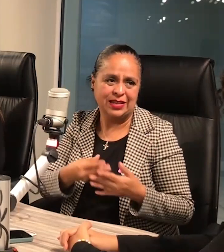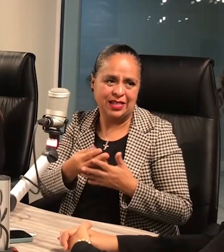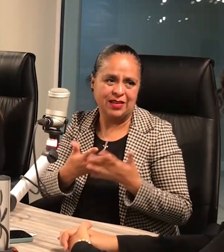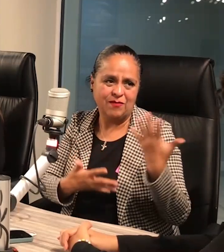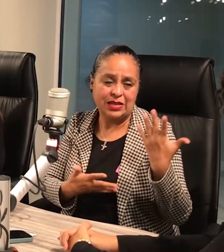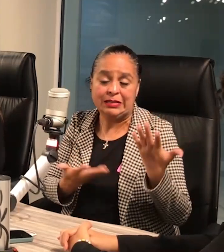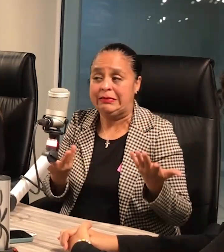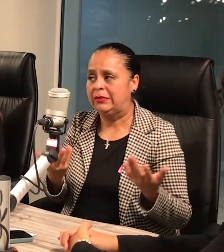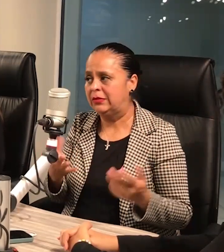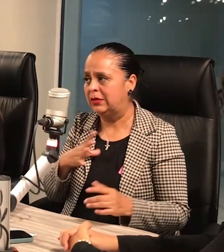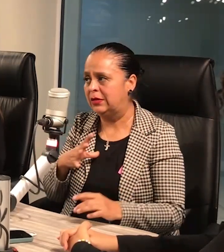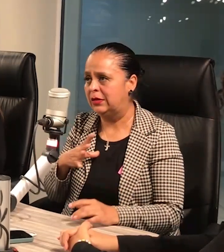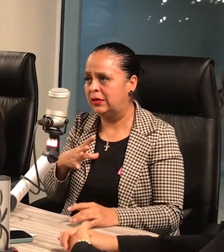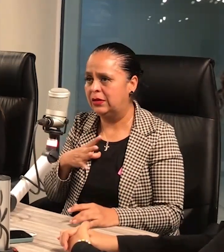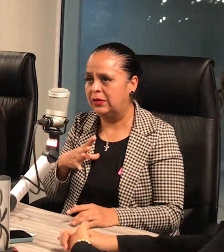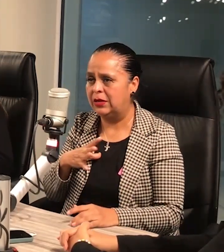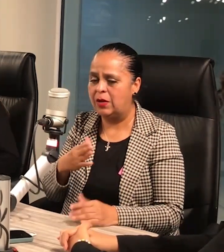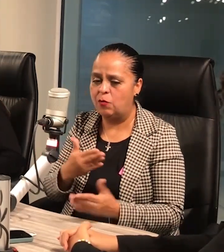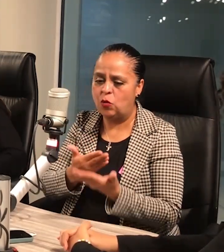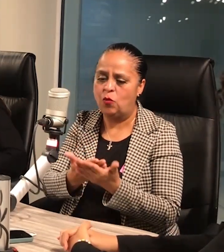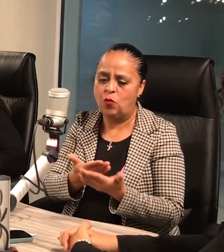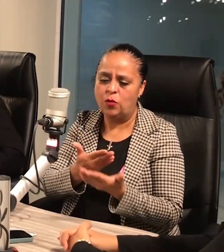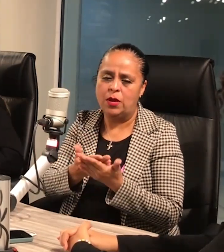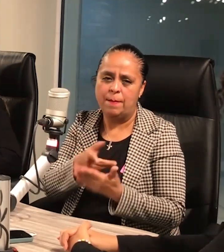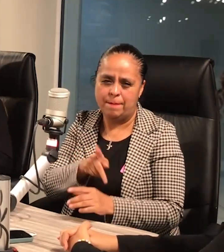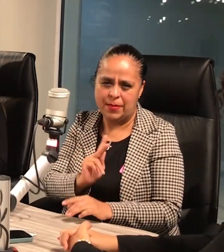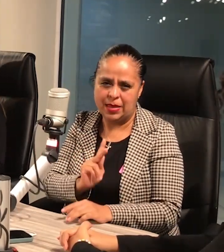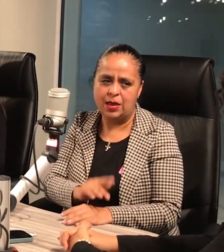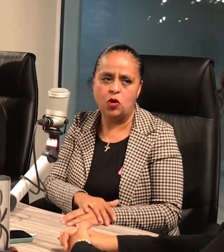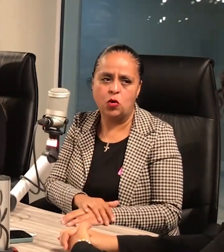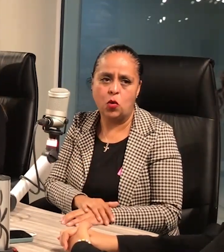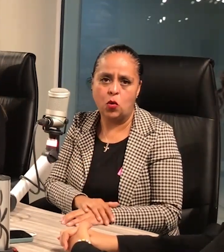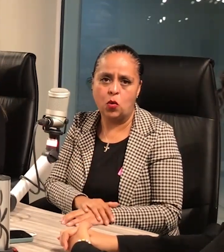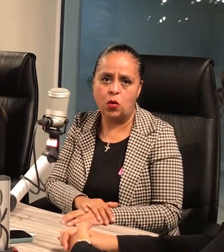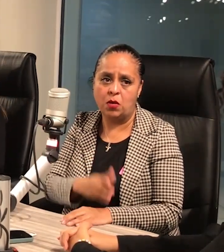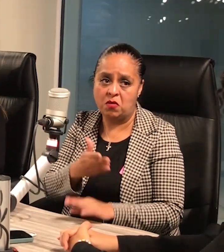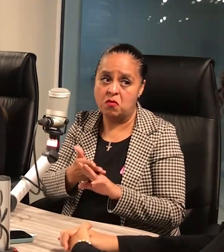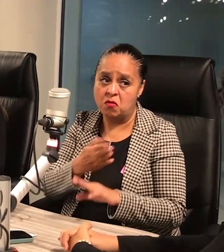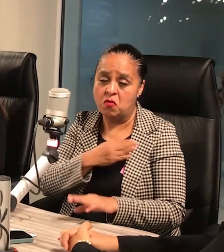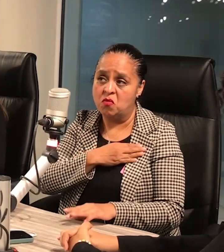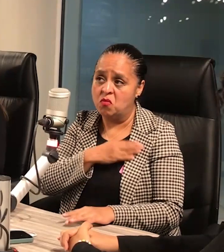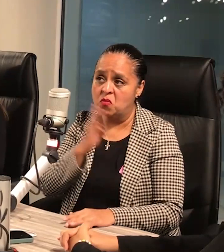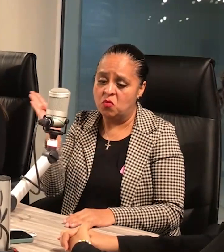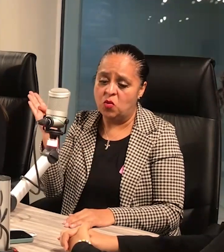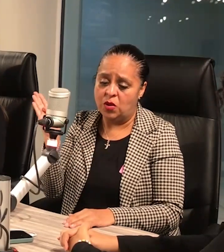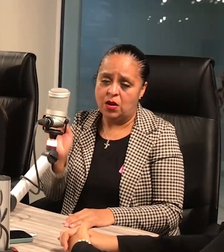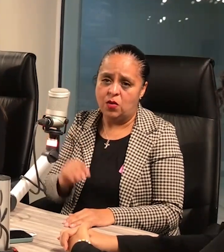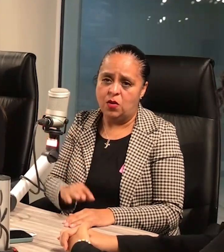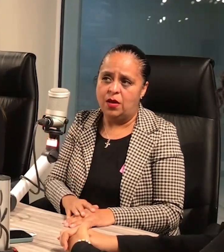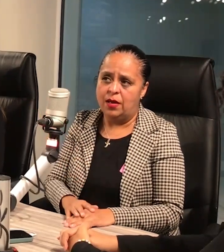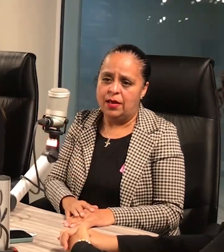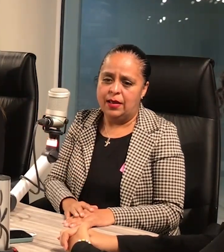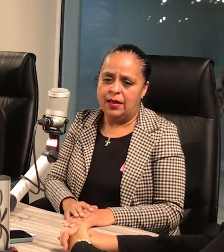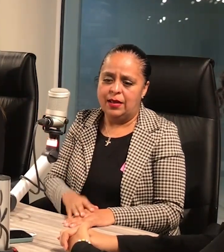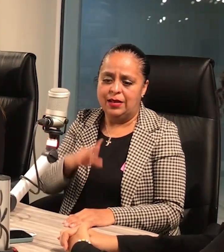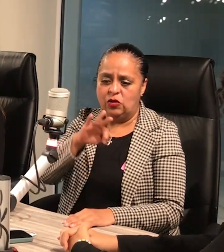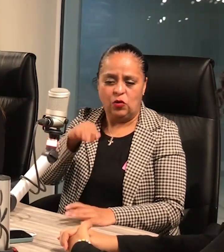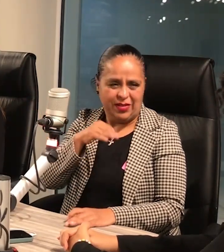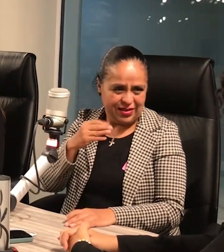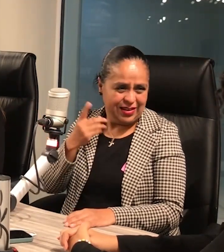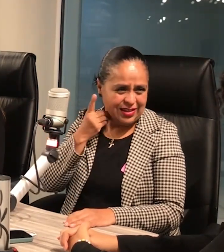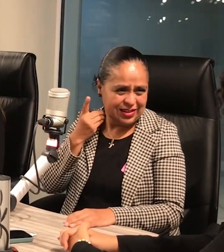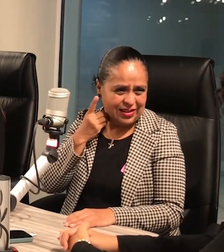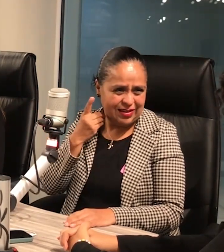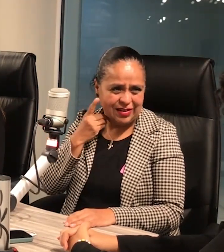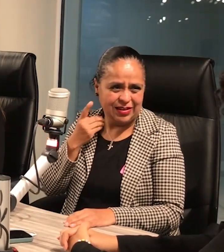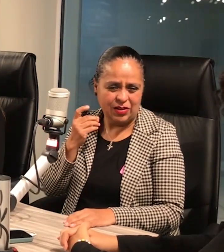sí ya hay, ¿no? El generar propuestas y todo, pero sería muy bueno, yo creo que sería bueno que los legisladores por